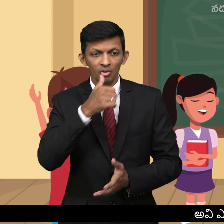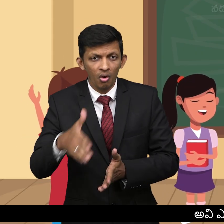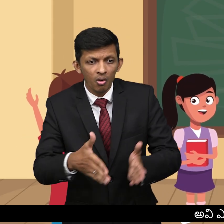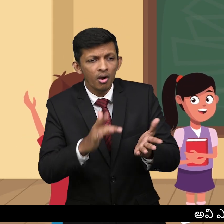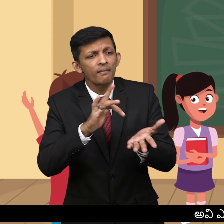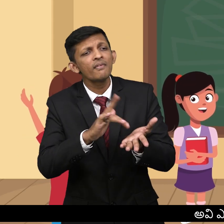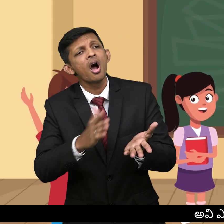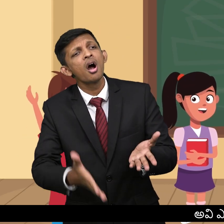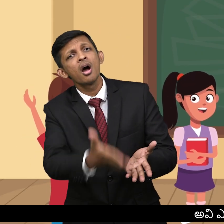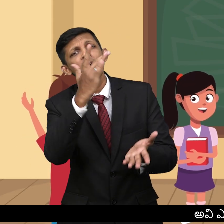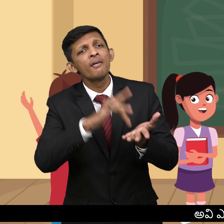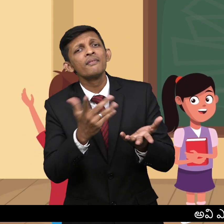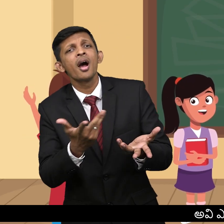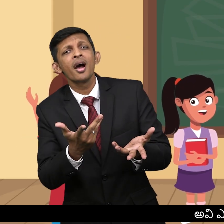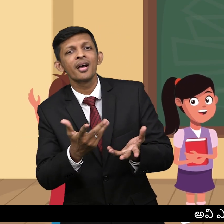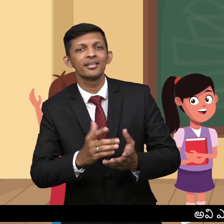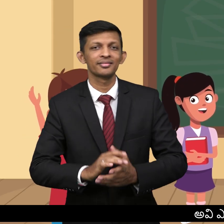అవి ఎక్కడికి వెళ్తాయి?